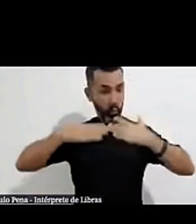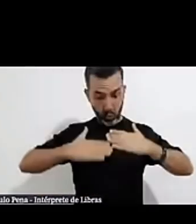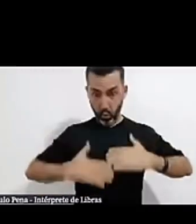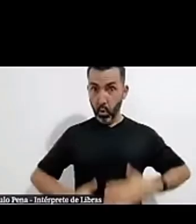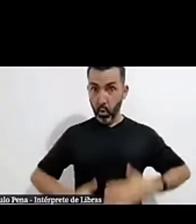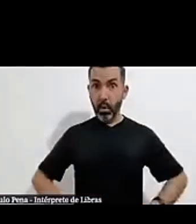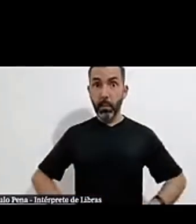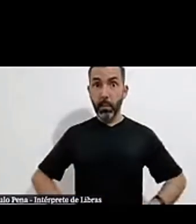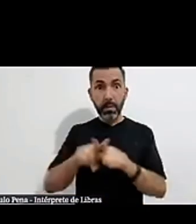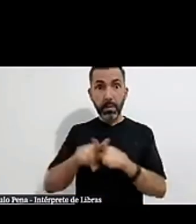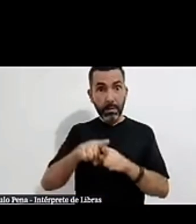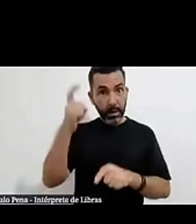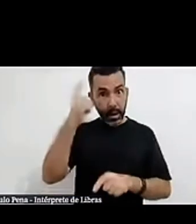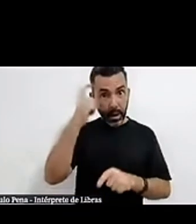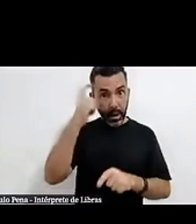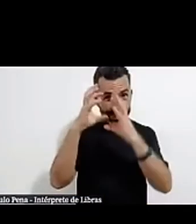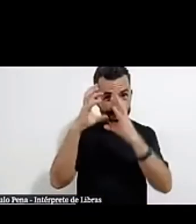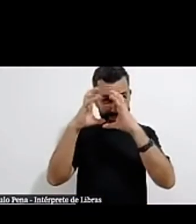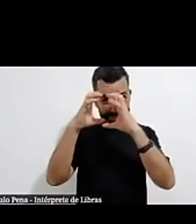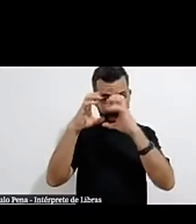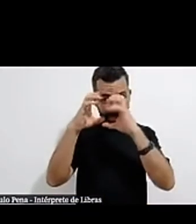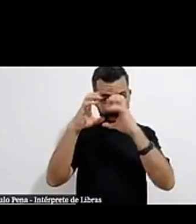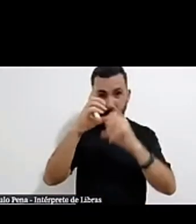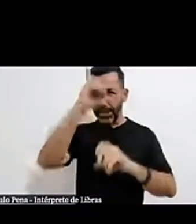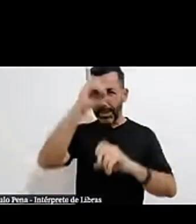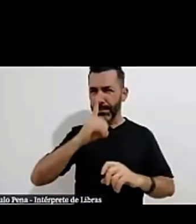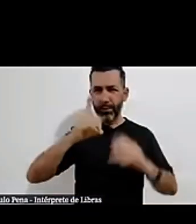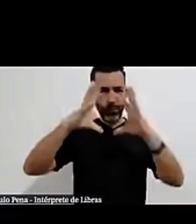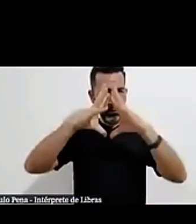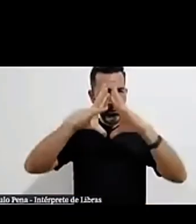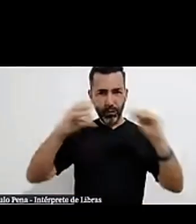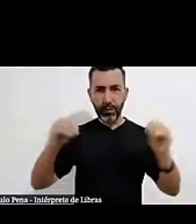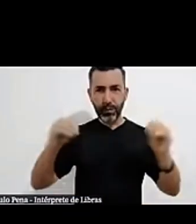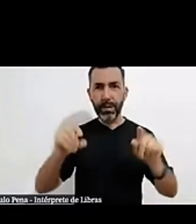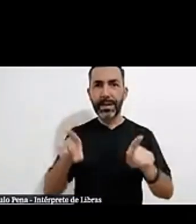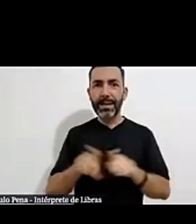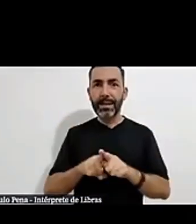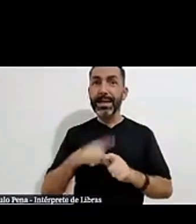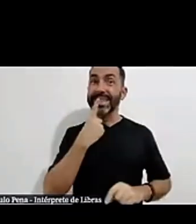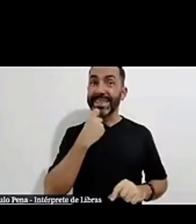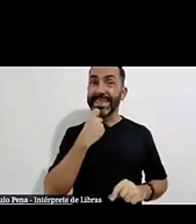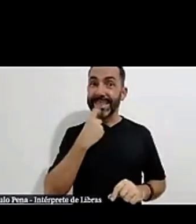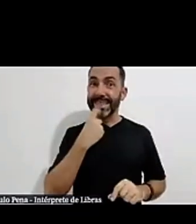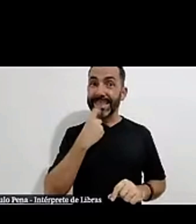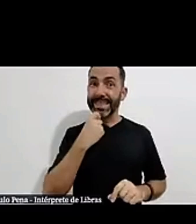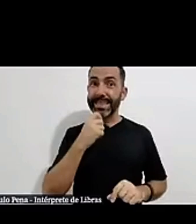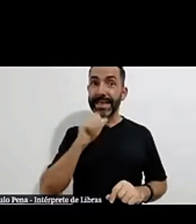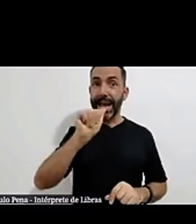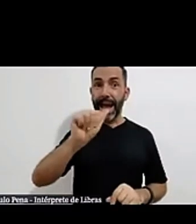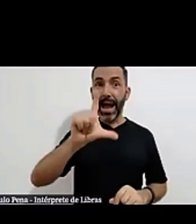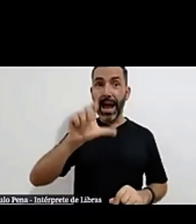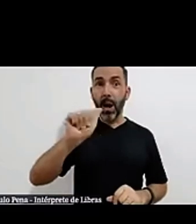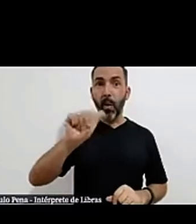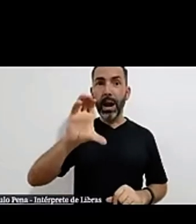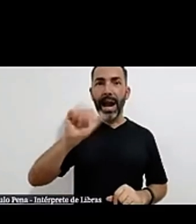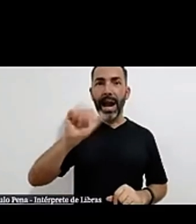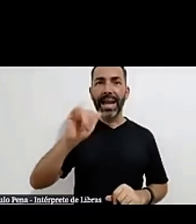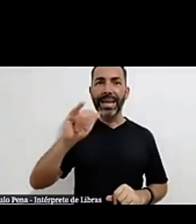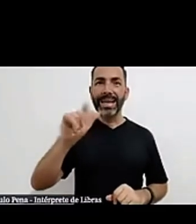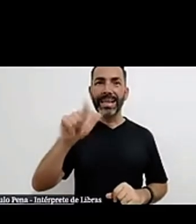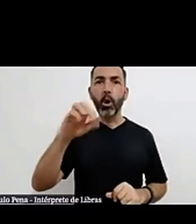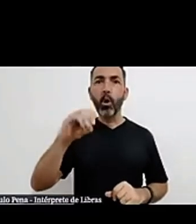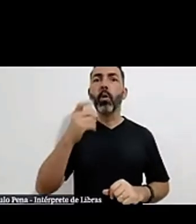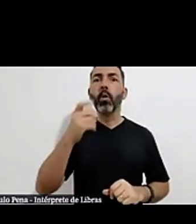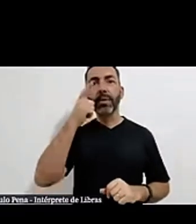cérebro, adeus depressão, aumenta a alcalinidade do sangue, ou saúde boa, neutraliza o excesso de